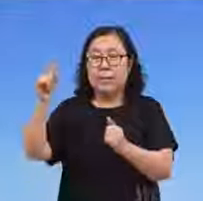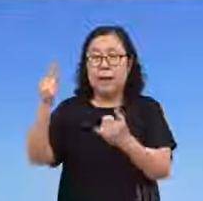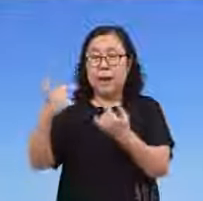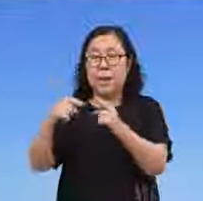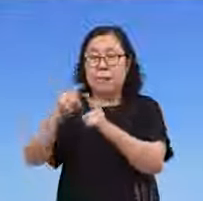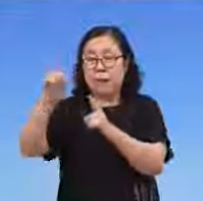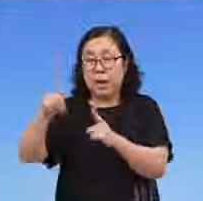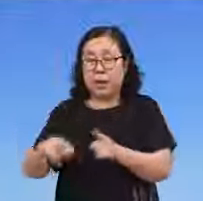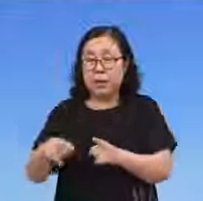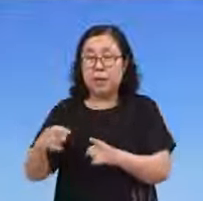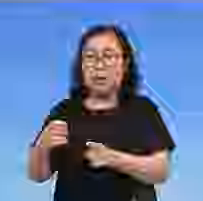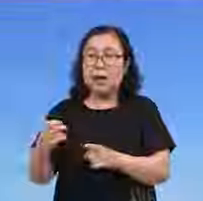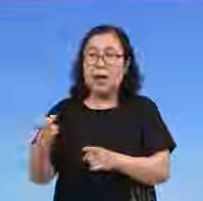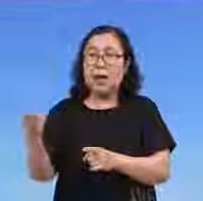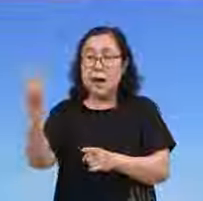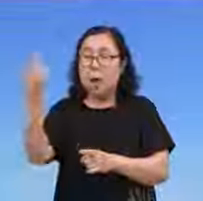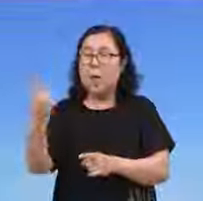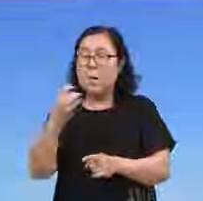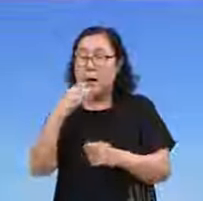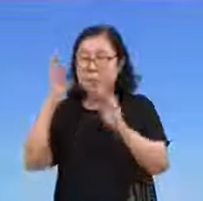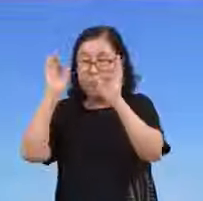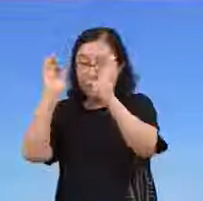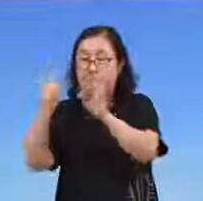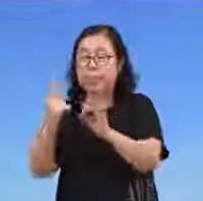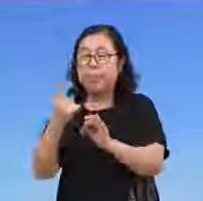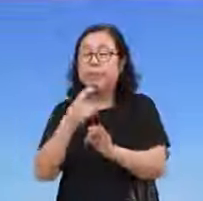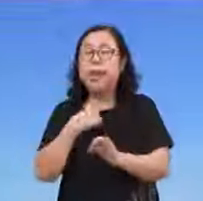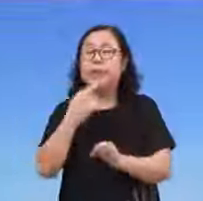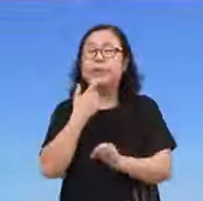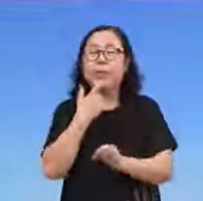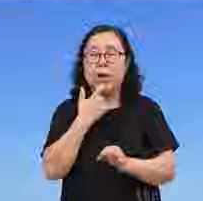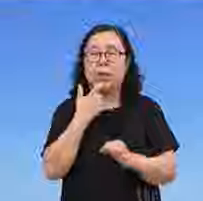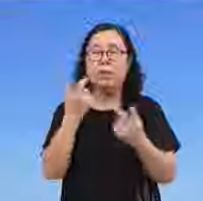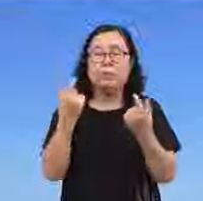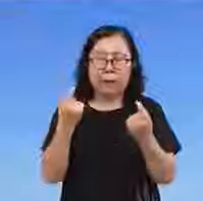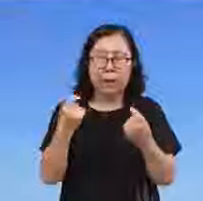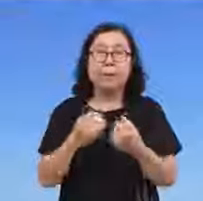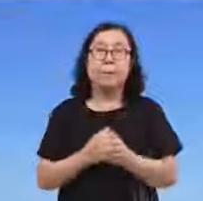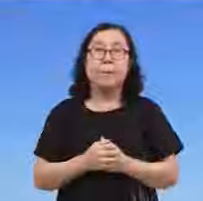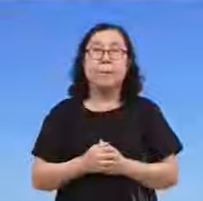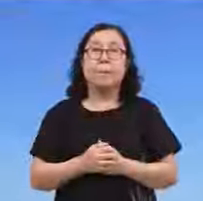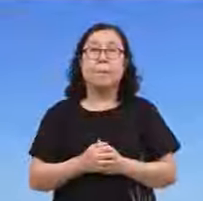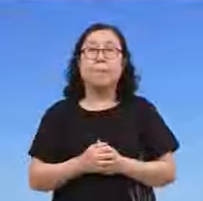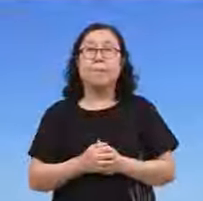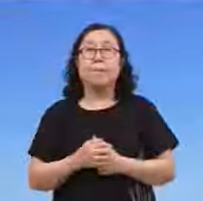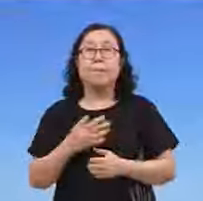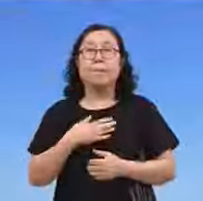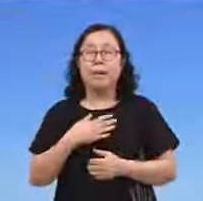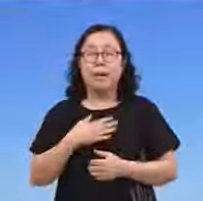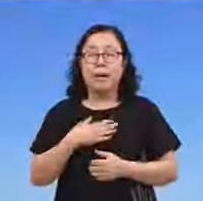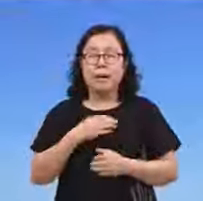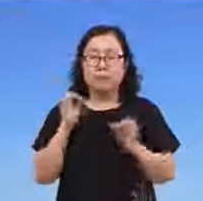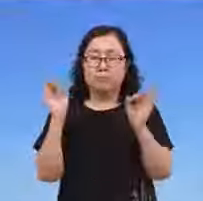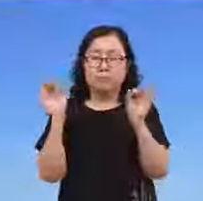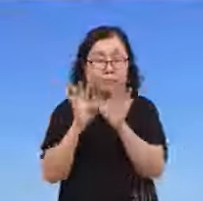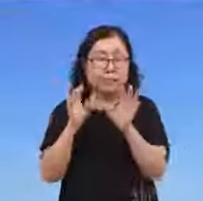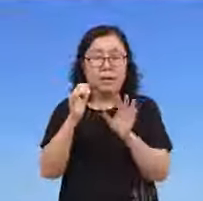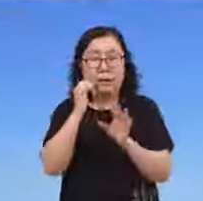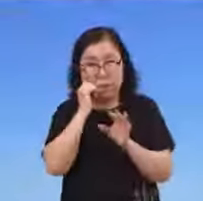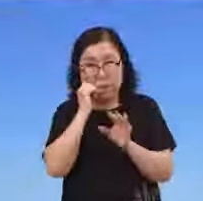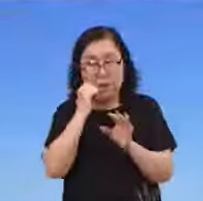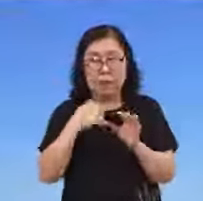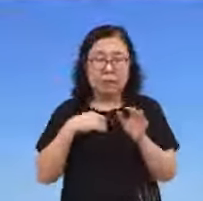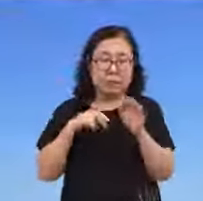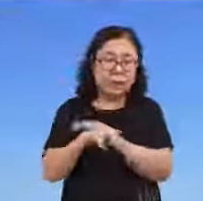형 에서에게만 몰두했던 야곱처럼 하나님, 그것은 어떻게 내가 없앨 수 없다 할지라도,